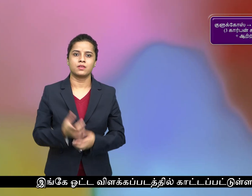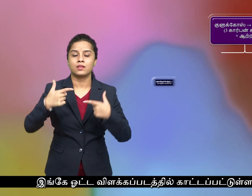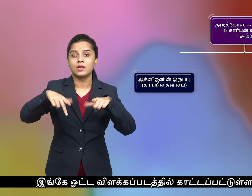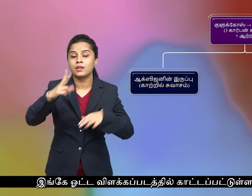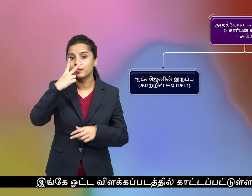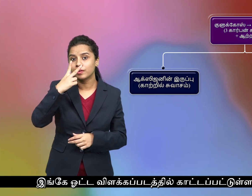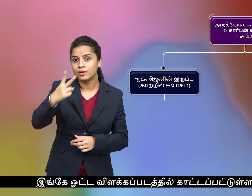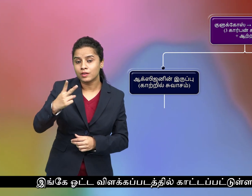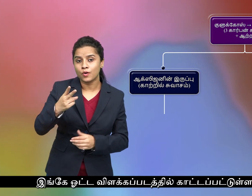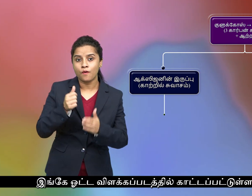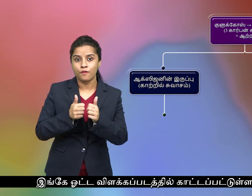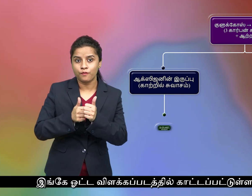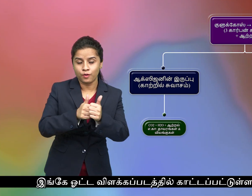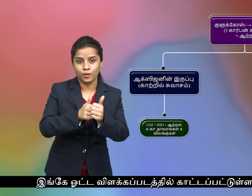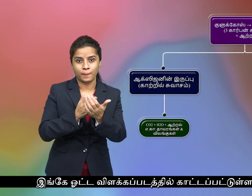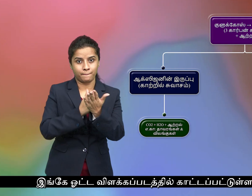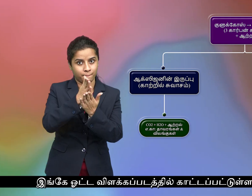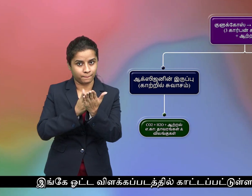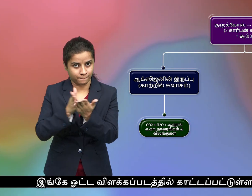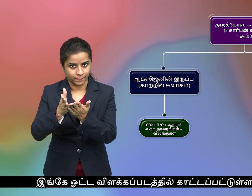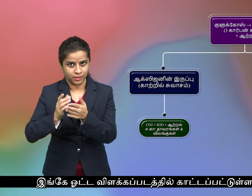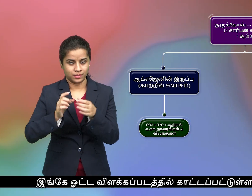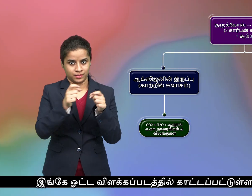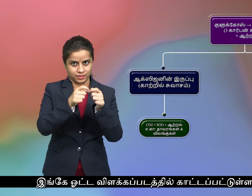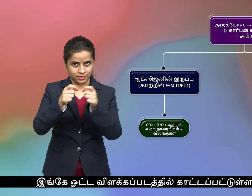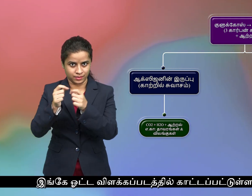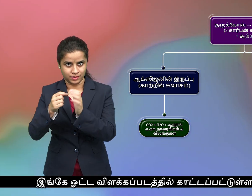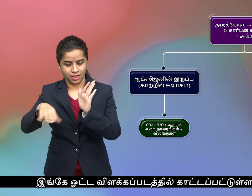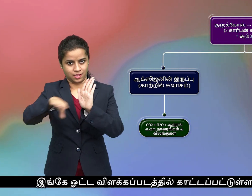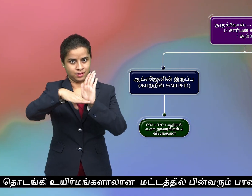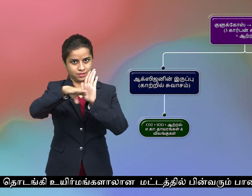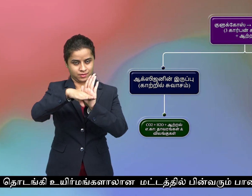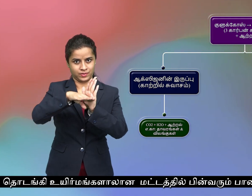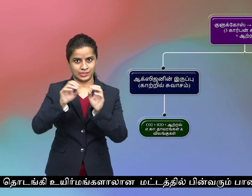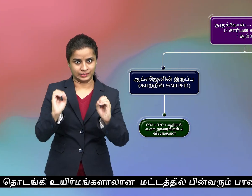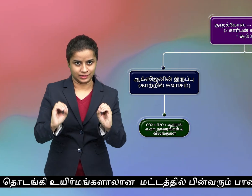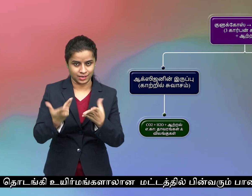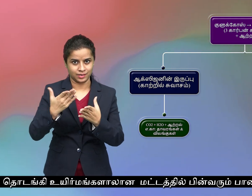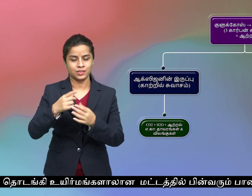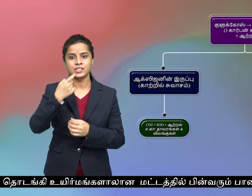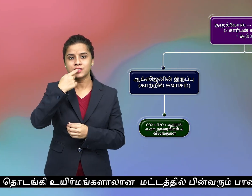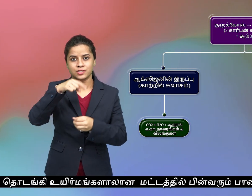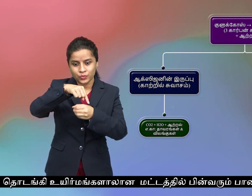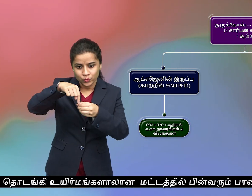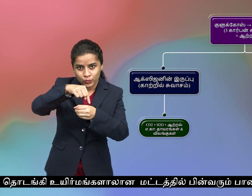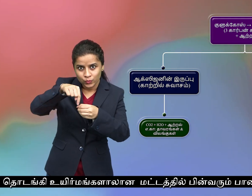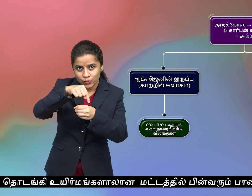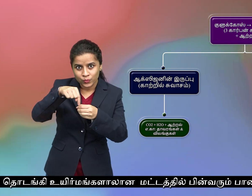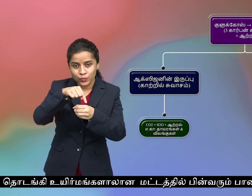இங்கே விளக்கப்படத்தில் காட்டப்பட்டுள்ள குளுக்கோஸுடன் தொடங்கி உயிர்மங்களாலான மட்டத்தில்